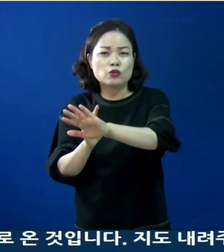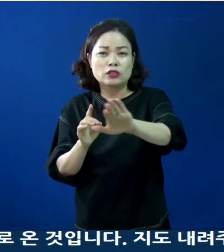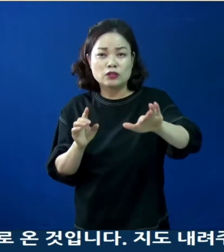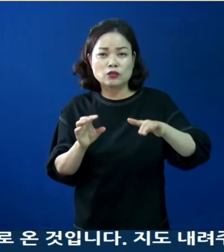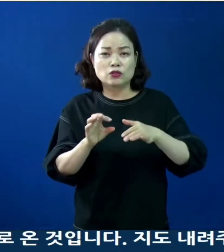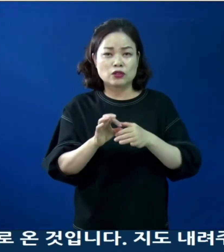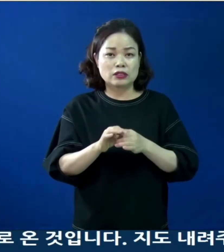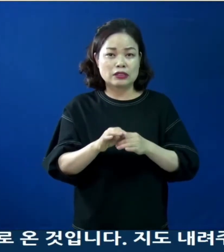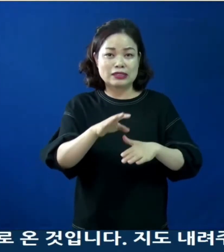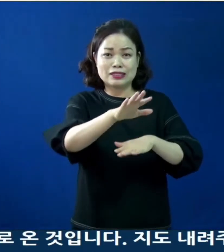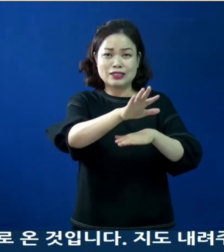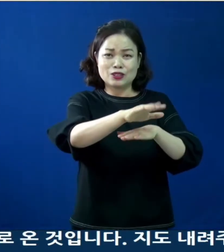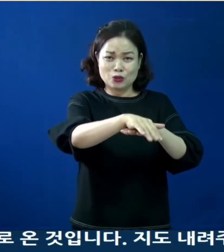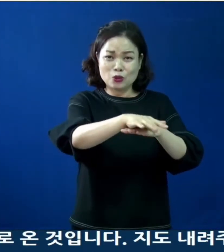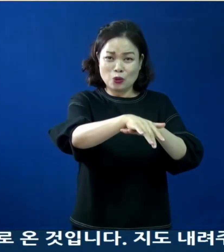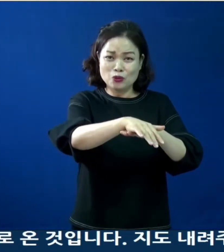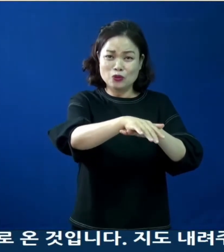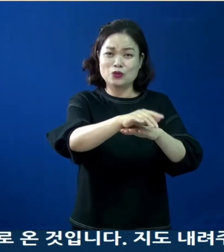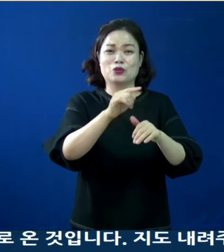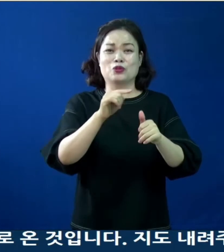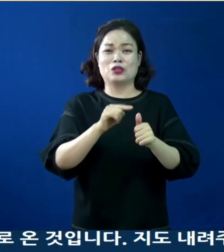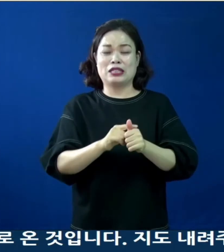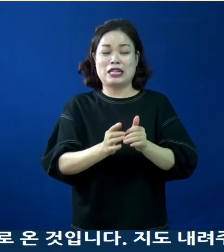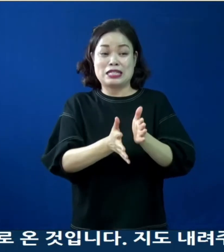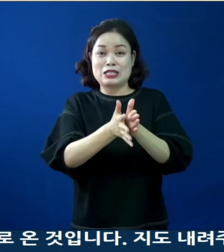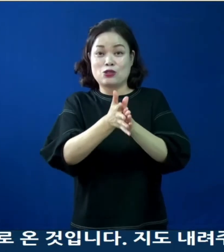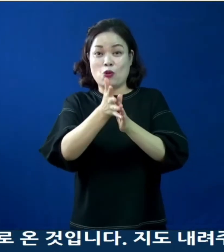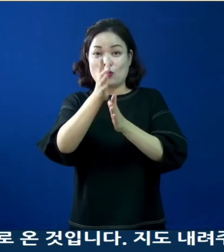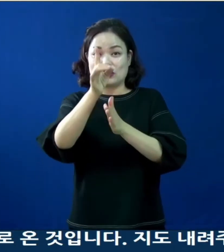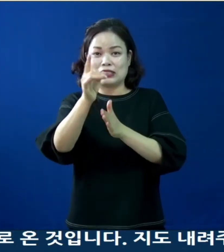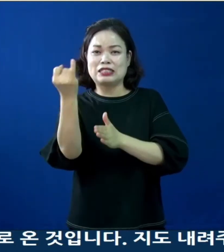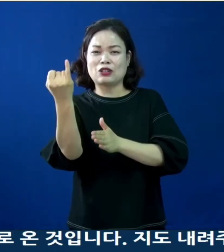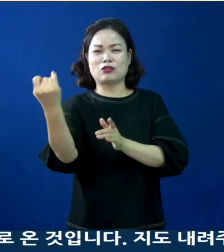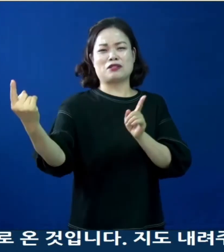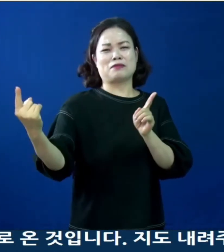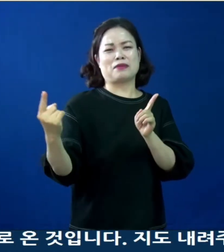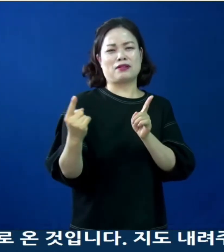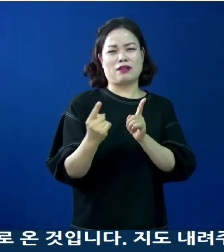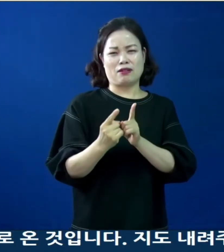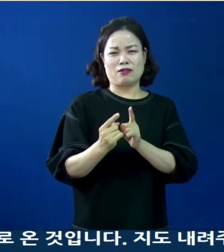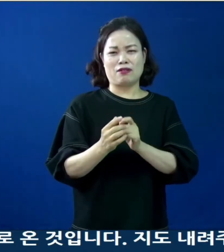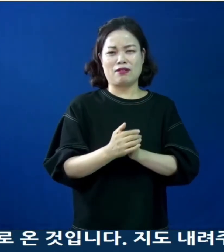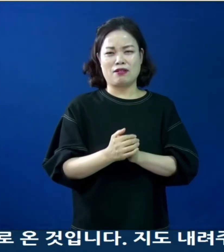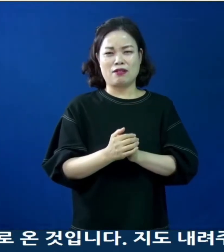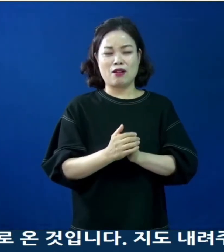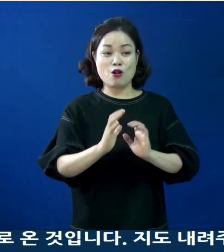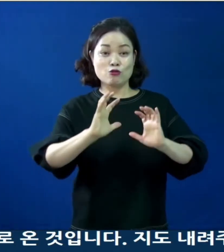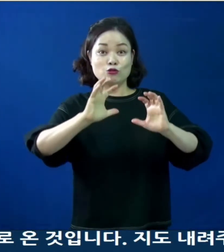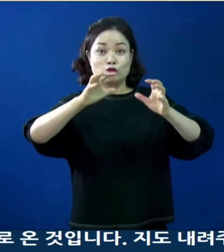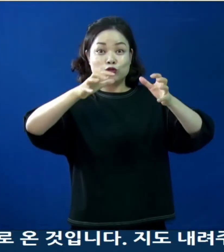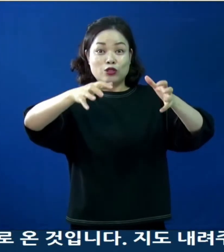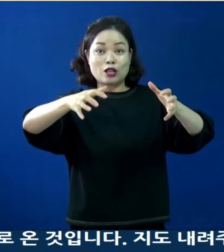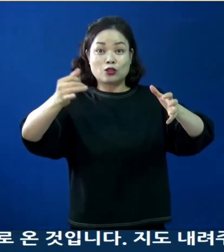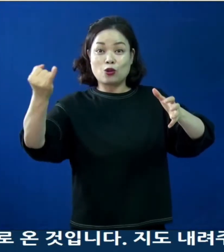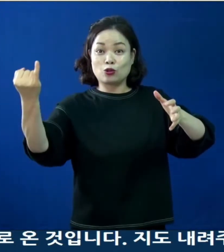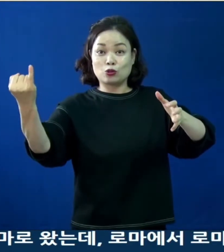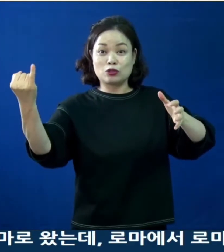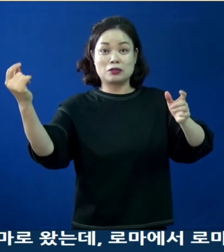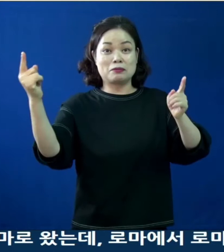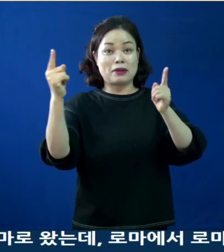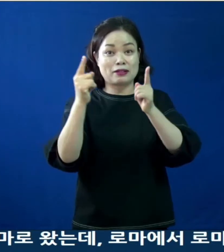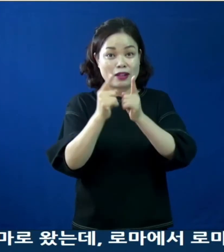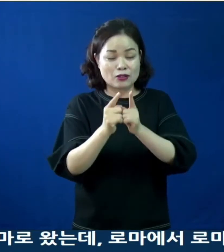말하면 촌놈이 도시 여자를 만난 거예요. 국제적 도시 여자를 만난 겁니다.